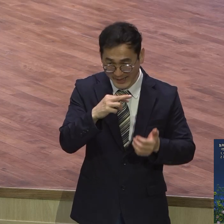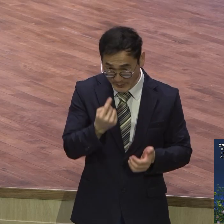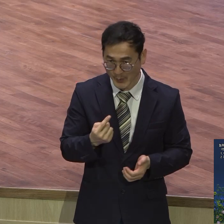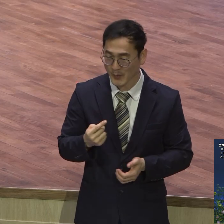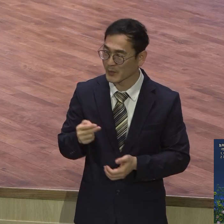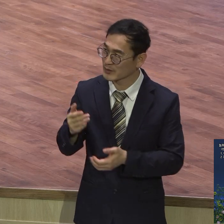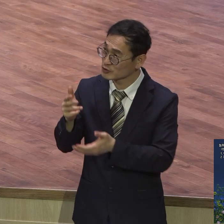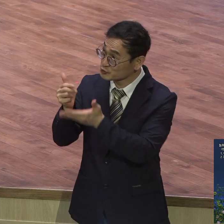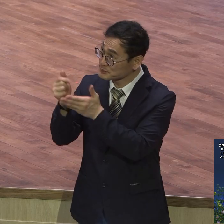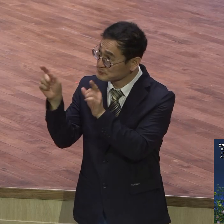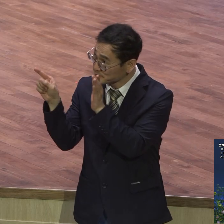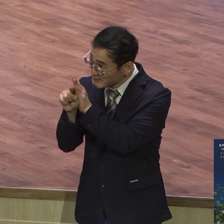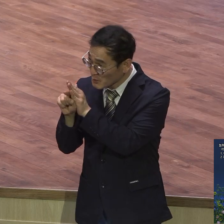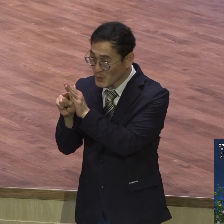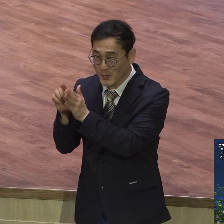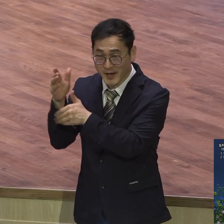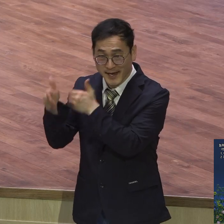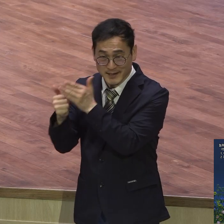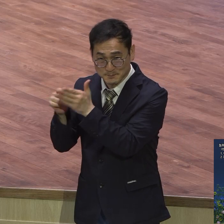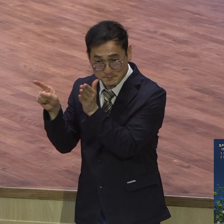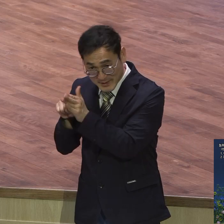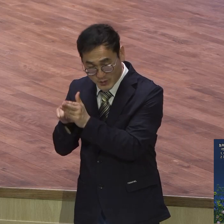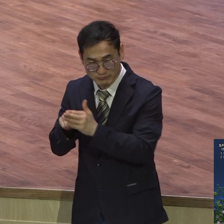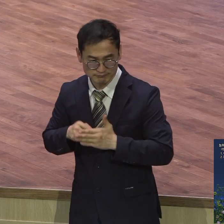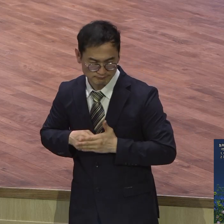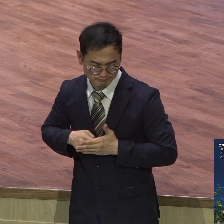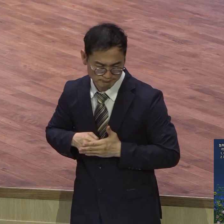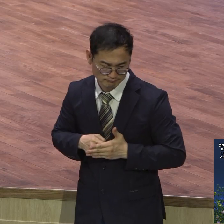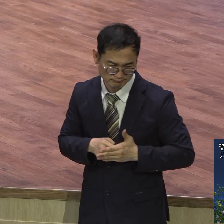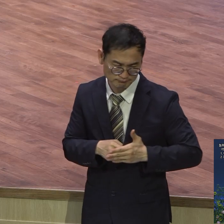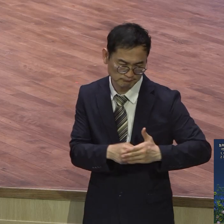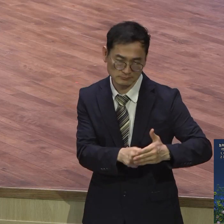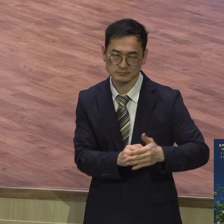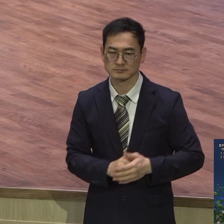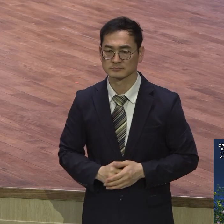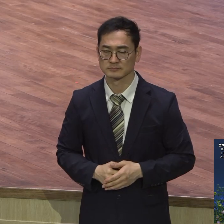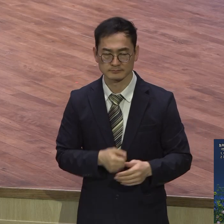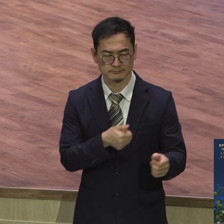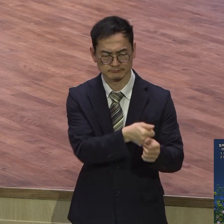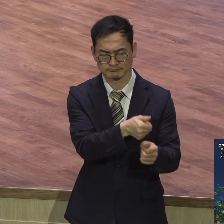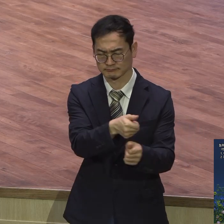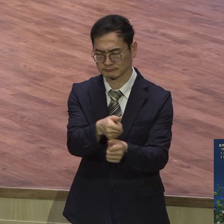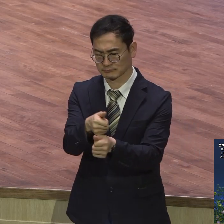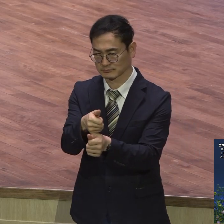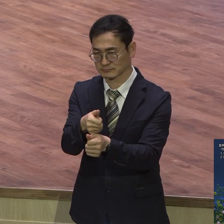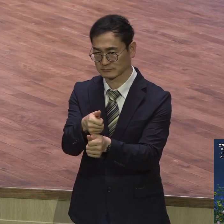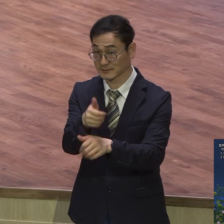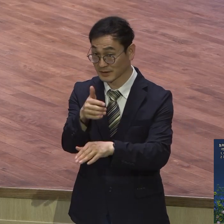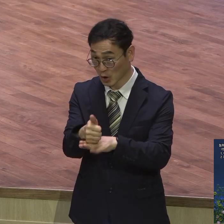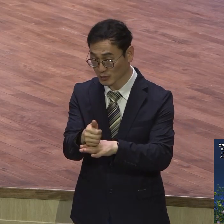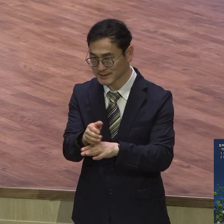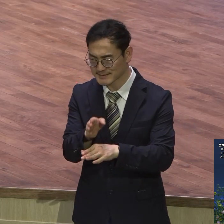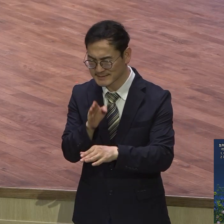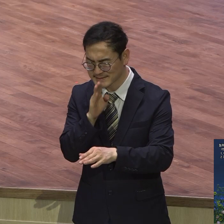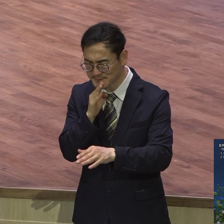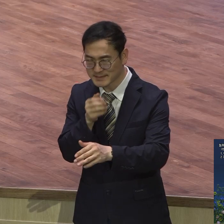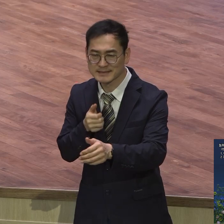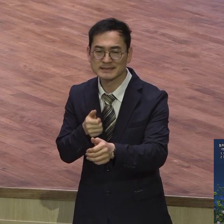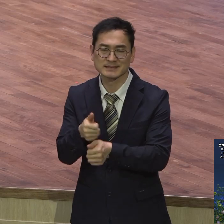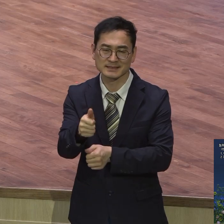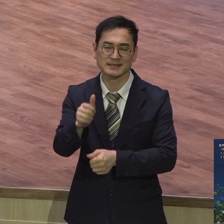계시는 그 능력을 믿으세요 그 능력을 힘입어서 참된 승리자의 삶을 사는 여운